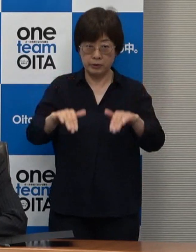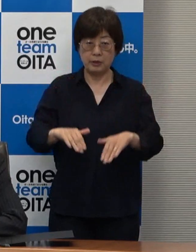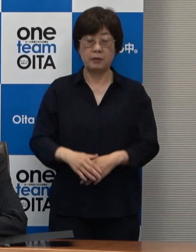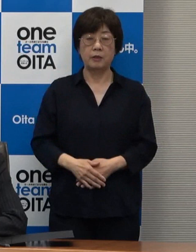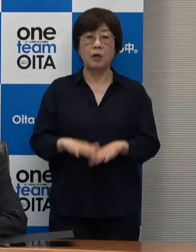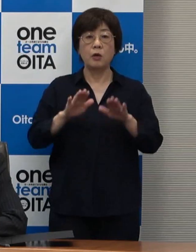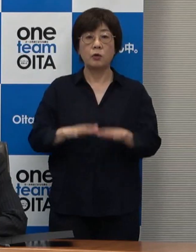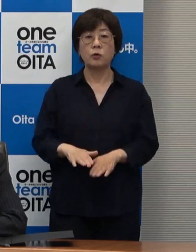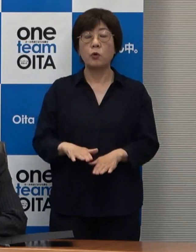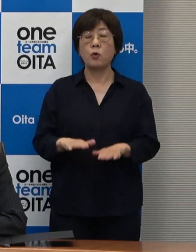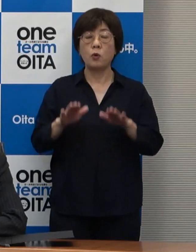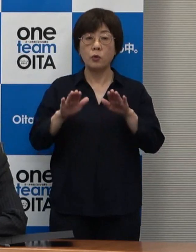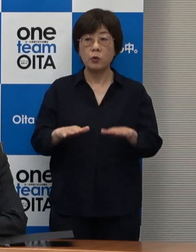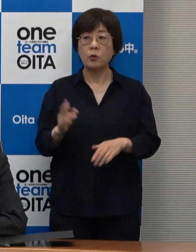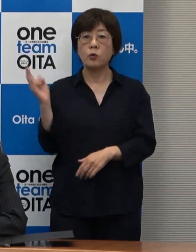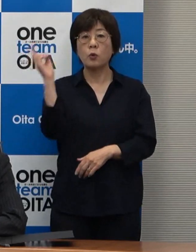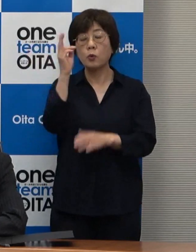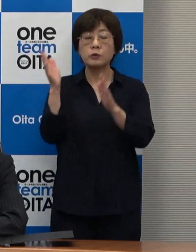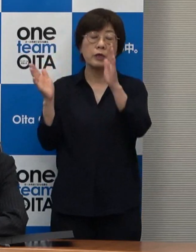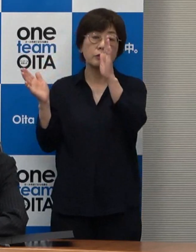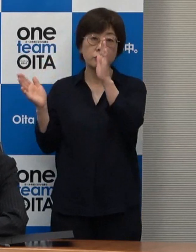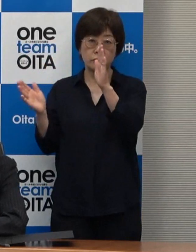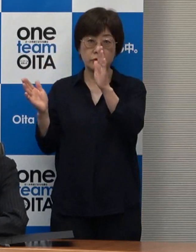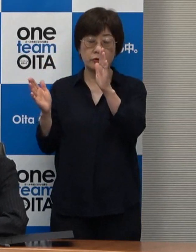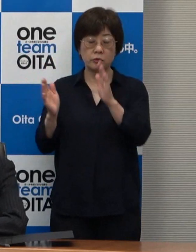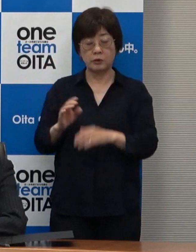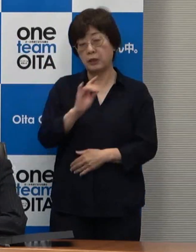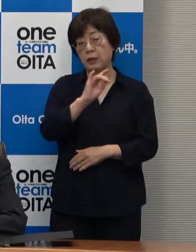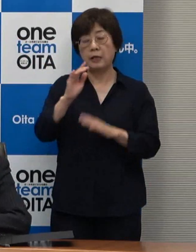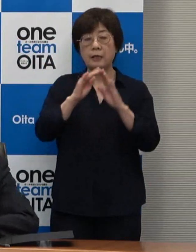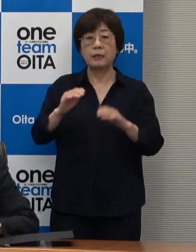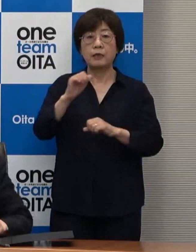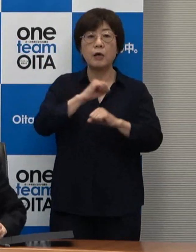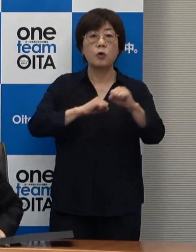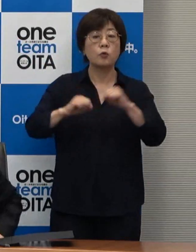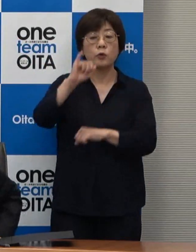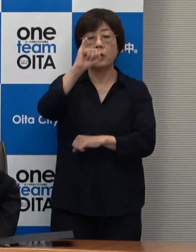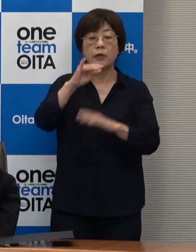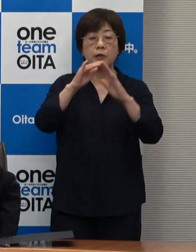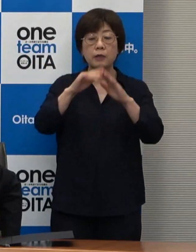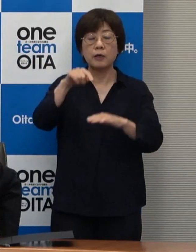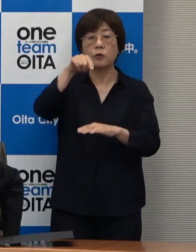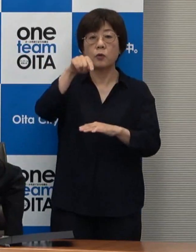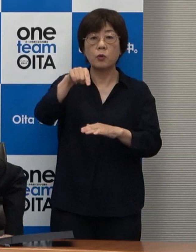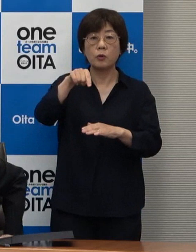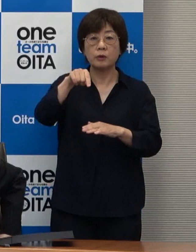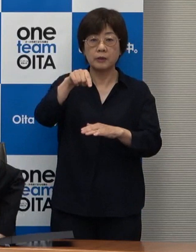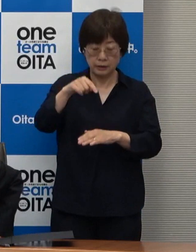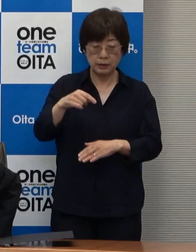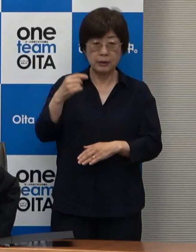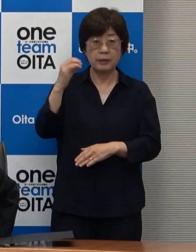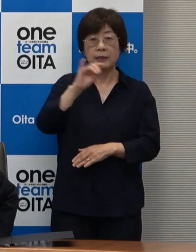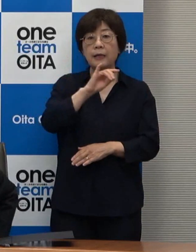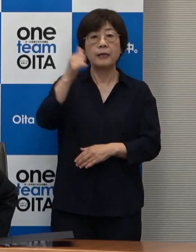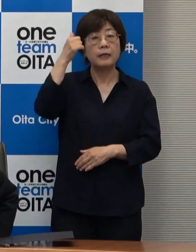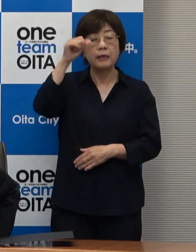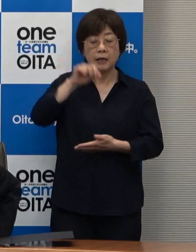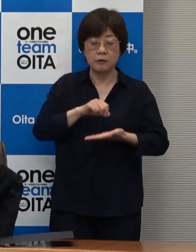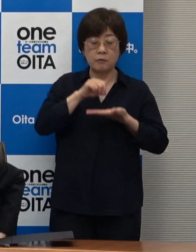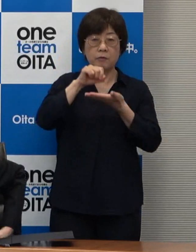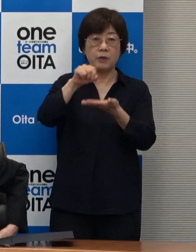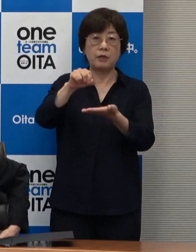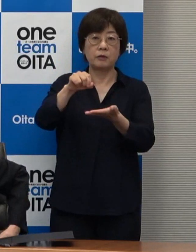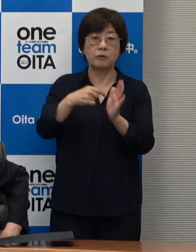今日の午前中議会運営委員会の方に、議会への提出議案を提